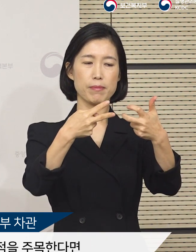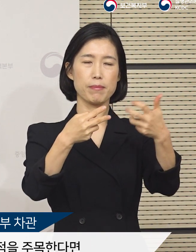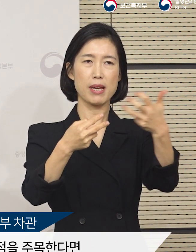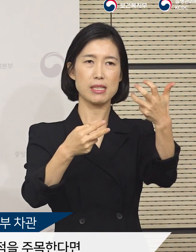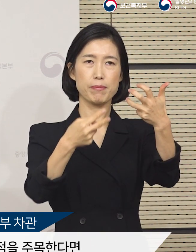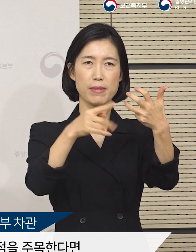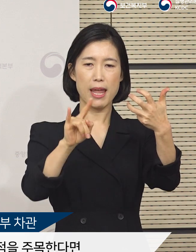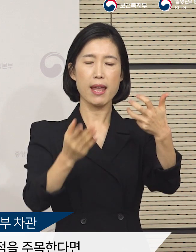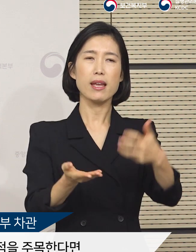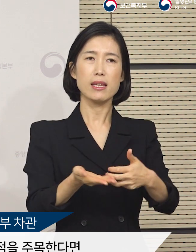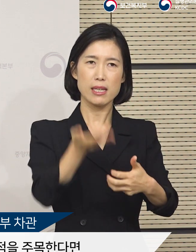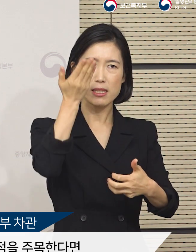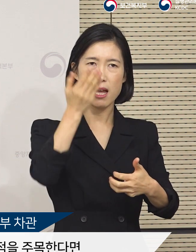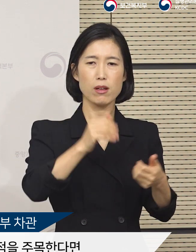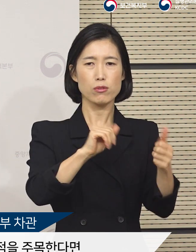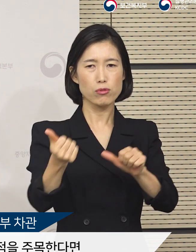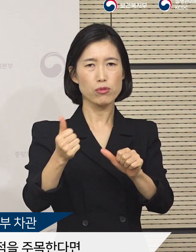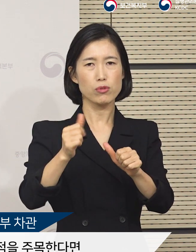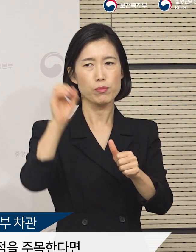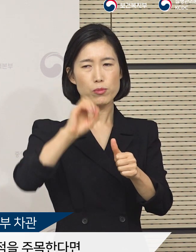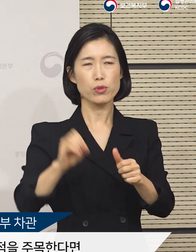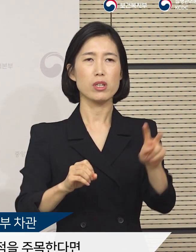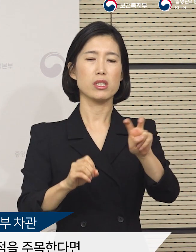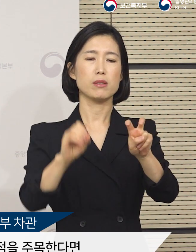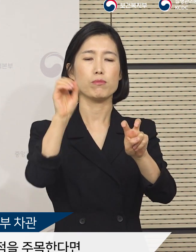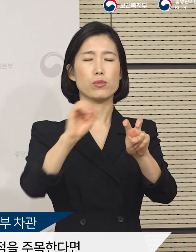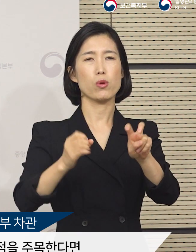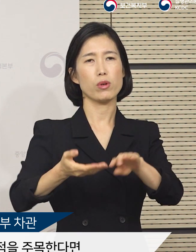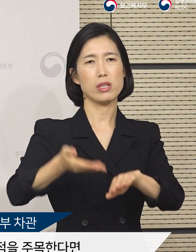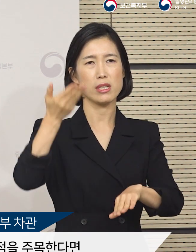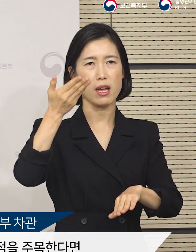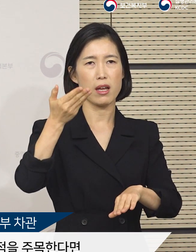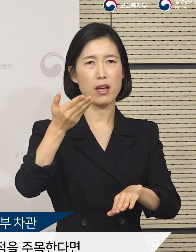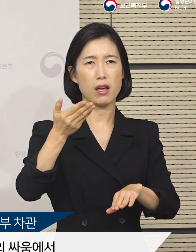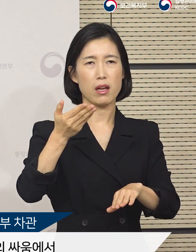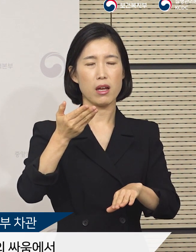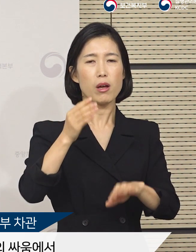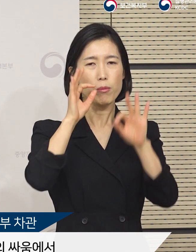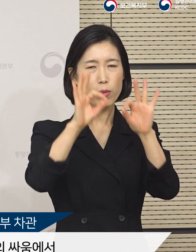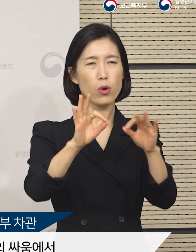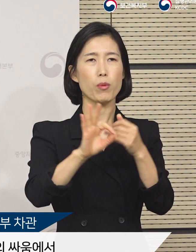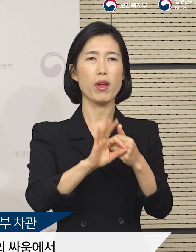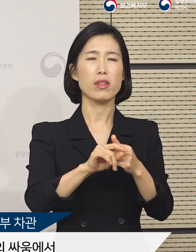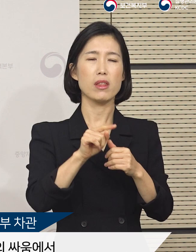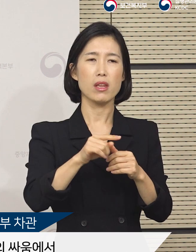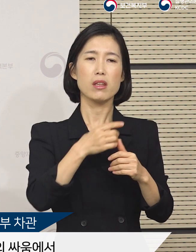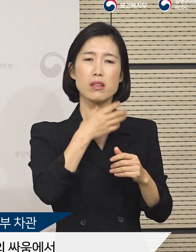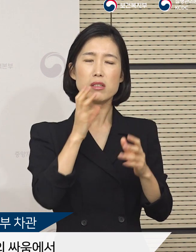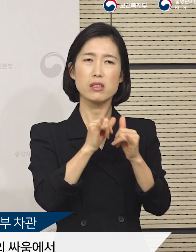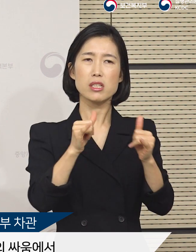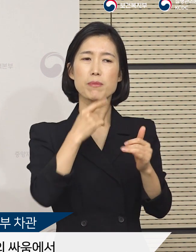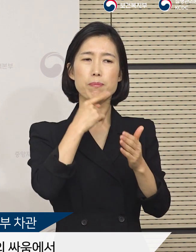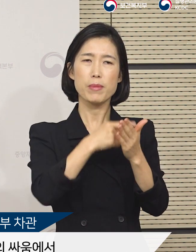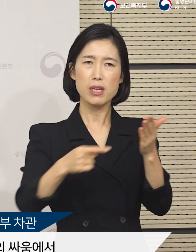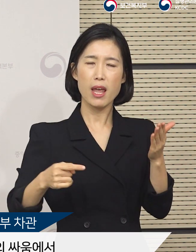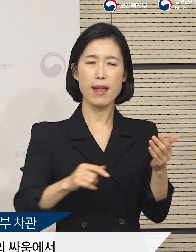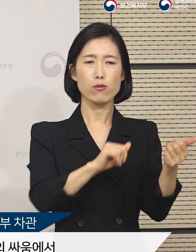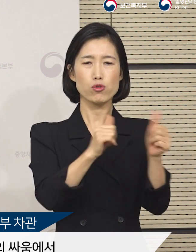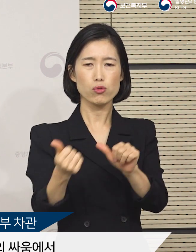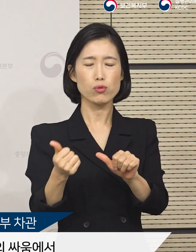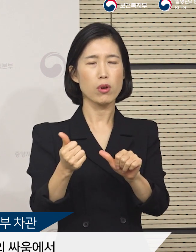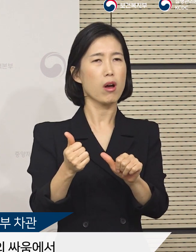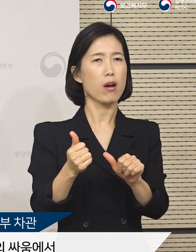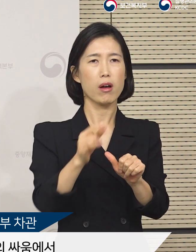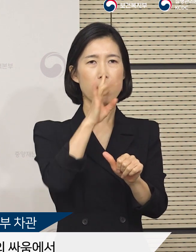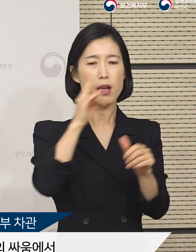고령층 사망률이 20%가 넘었다는 점을 주목한다면 이분들의 피해와 사망을